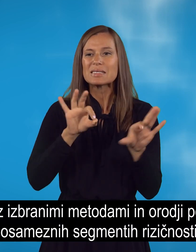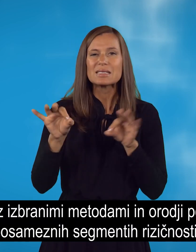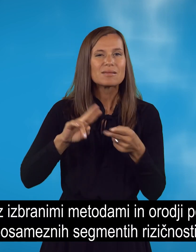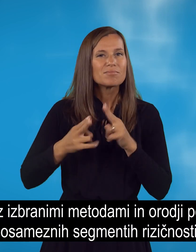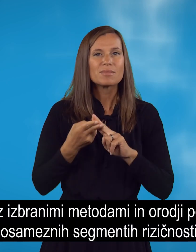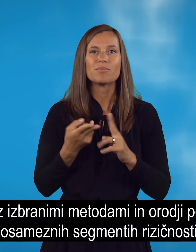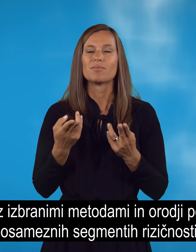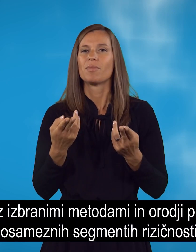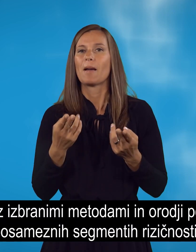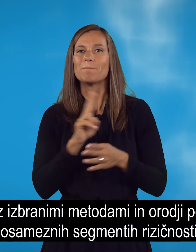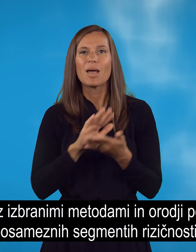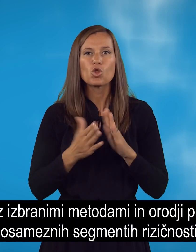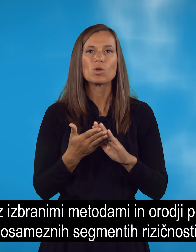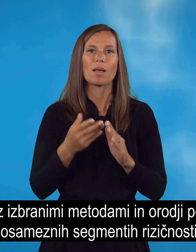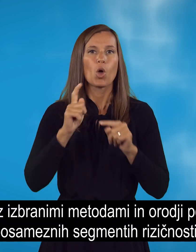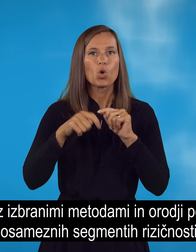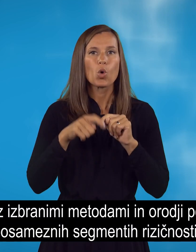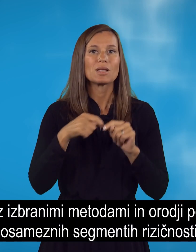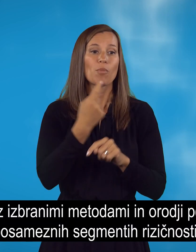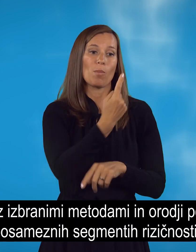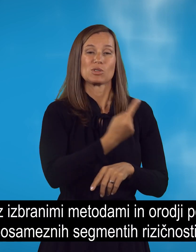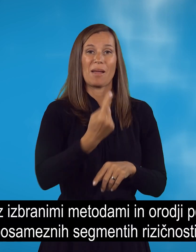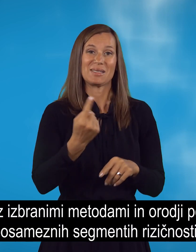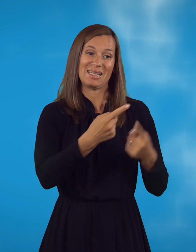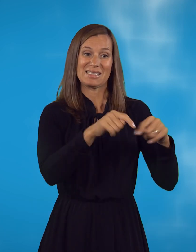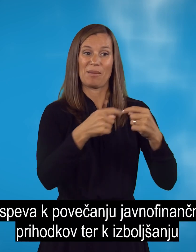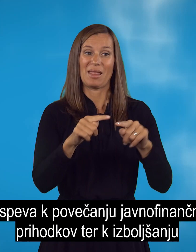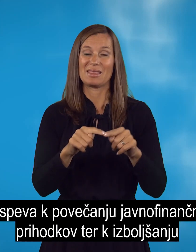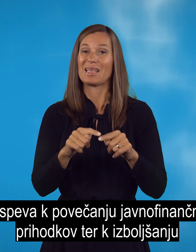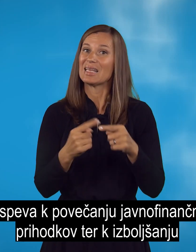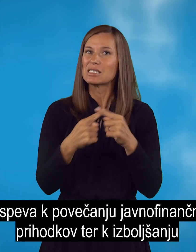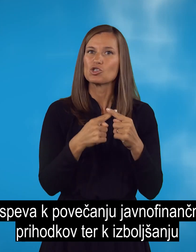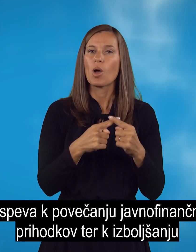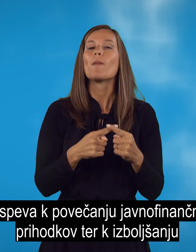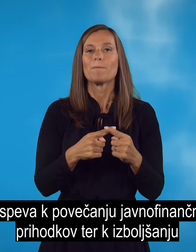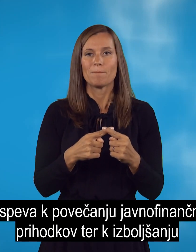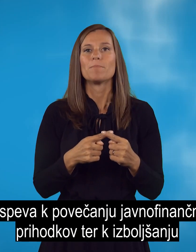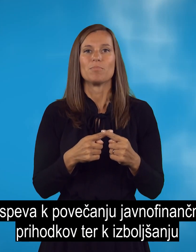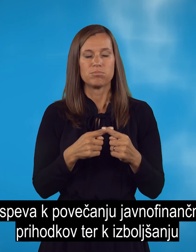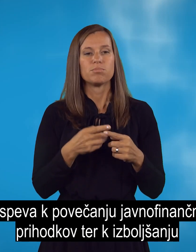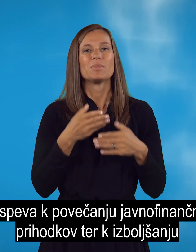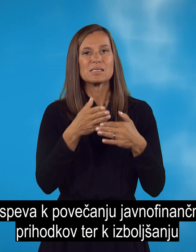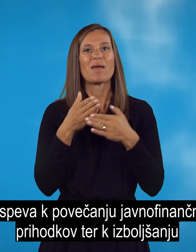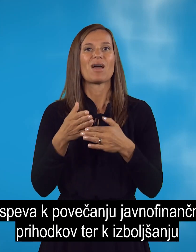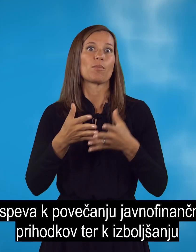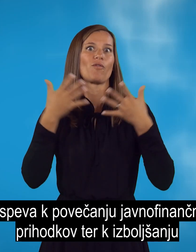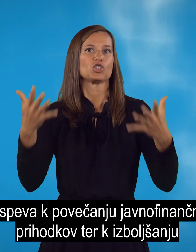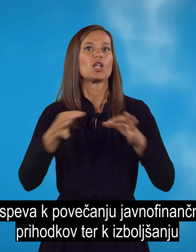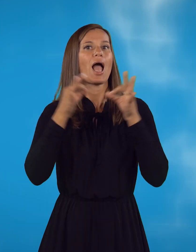metodami in orodji po posameznih segmentih rizičnosti, prispeva k povečanju javnofinančnih prihodkov ter k izboljšanju